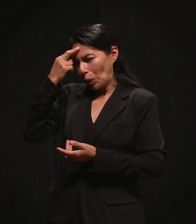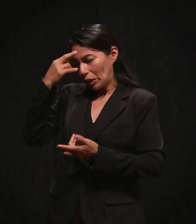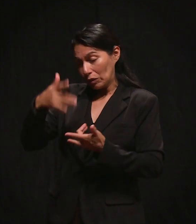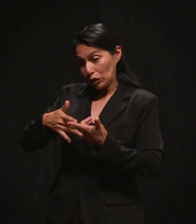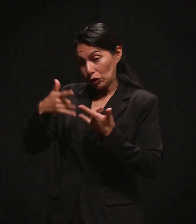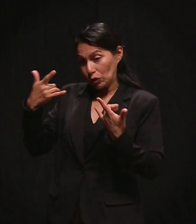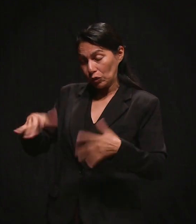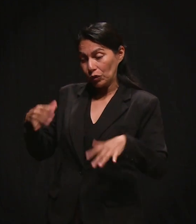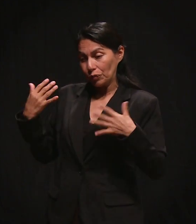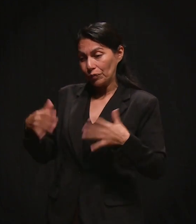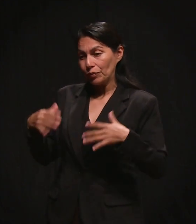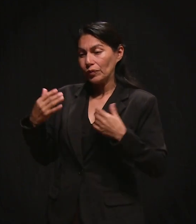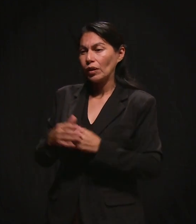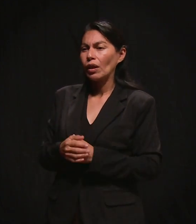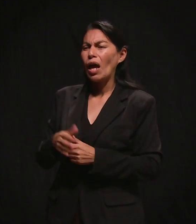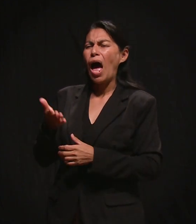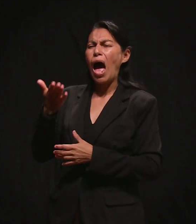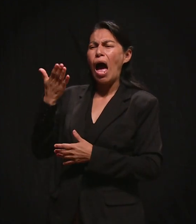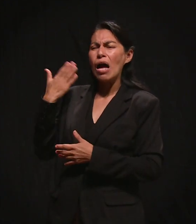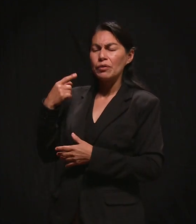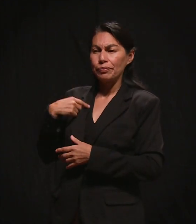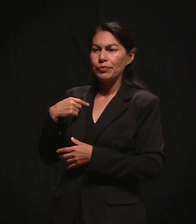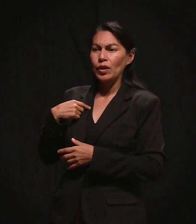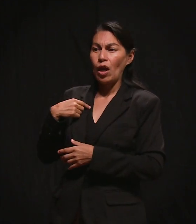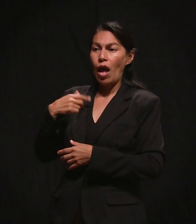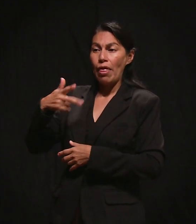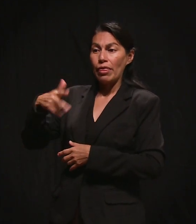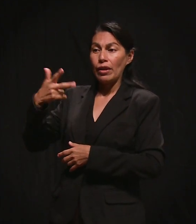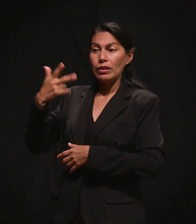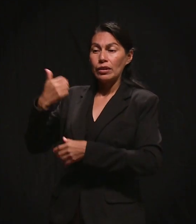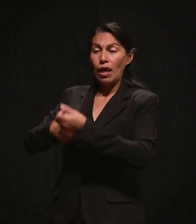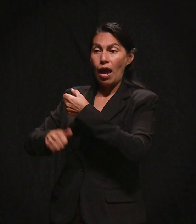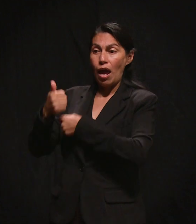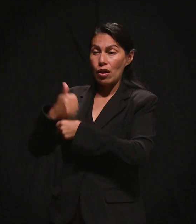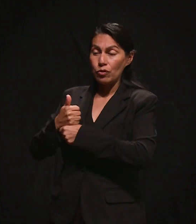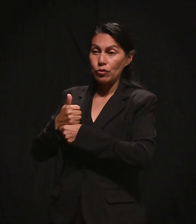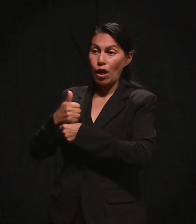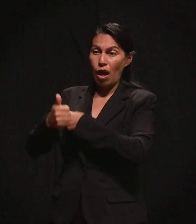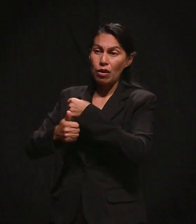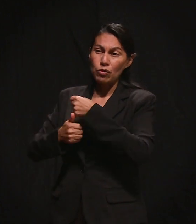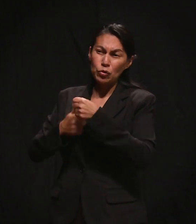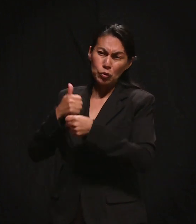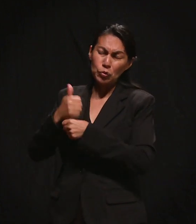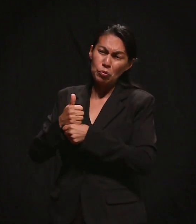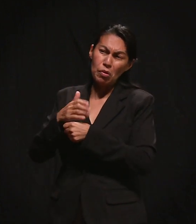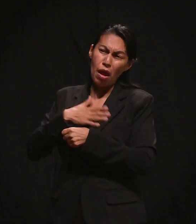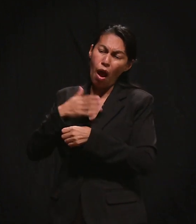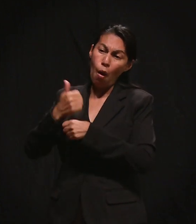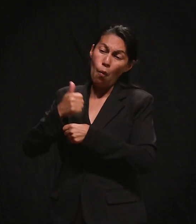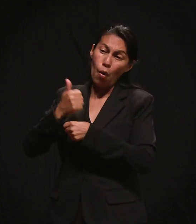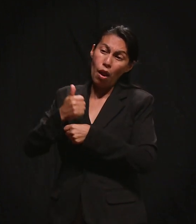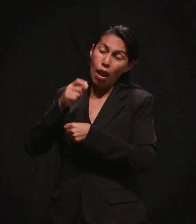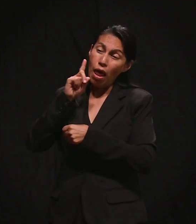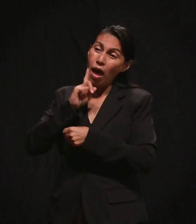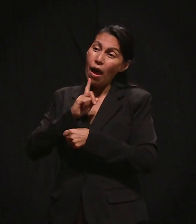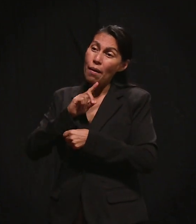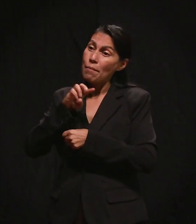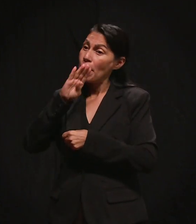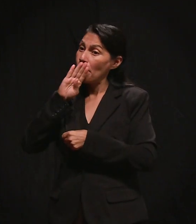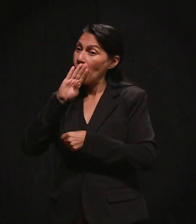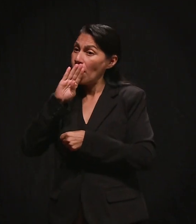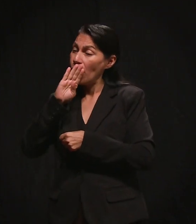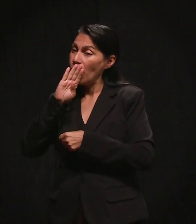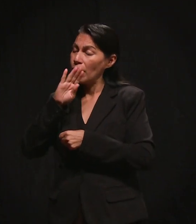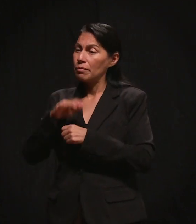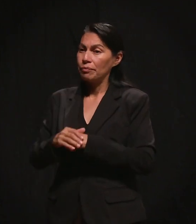13 años y mi abuela materna estaba muy mal del corazón. Se puso muy mal de salud. Los médicos dijeron ya no se